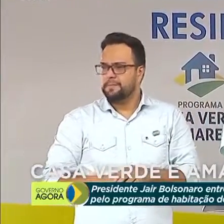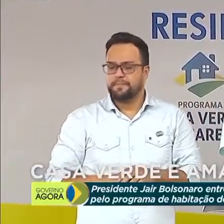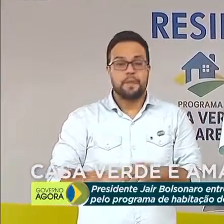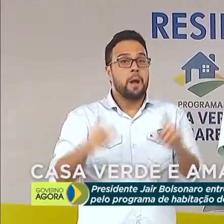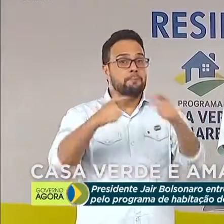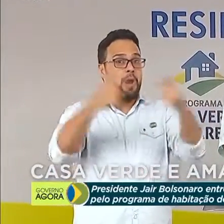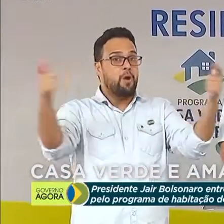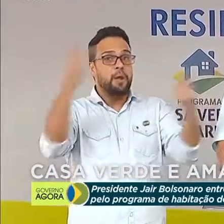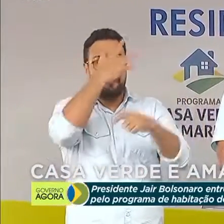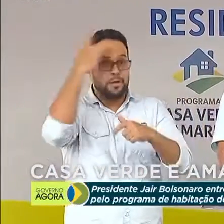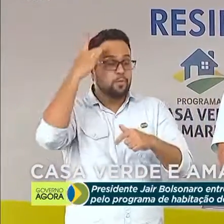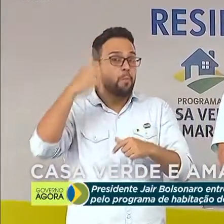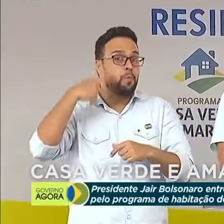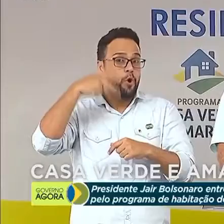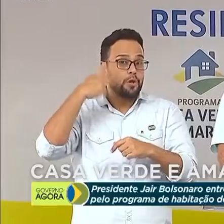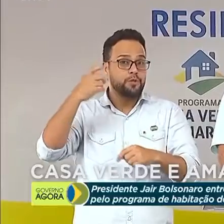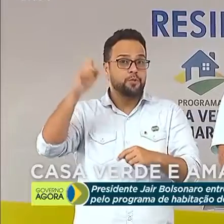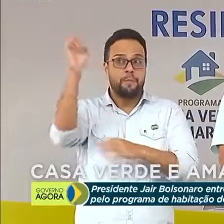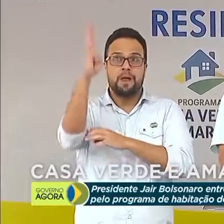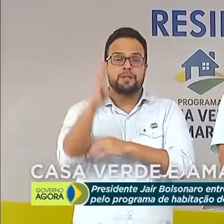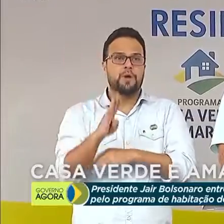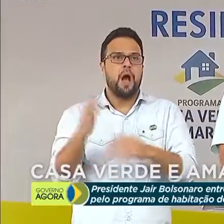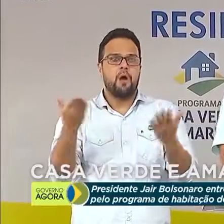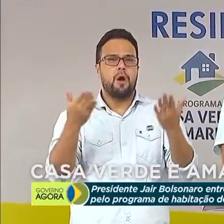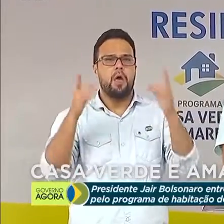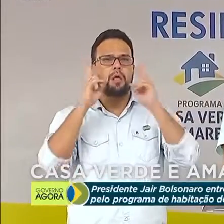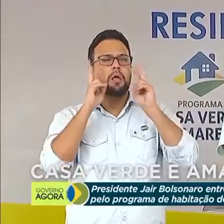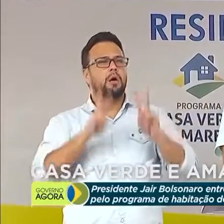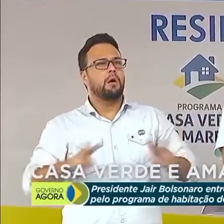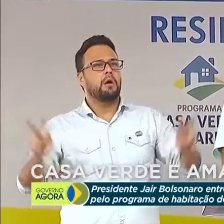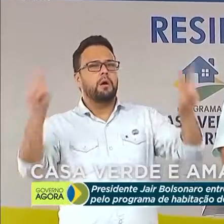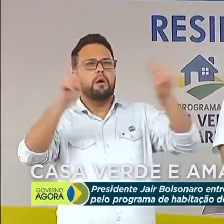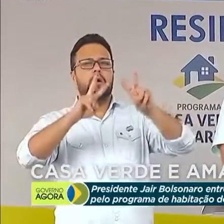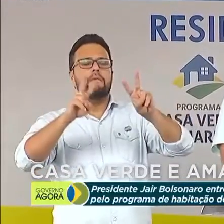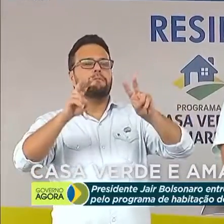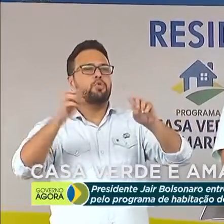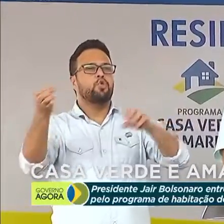A grande maioria dos políticos brasileiros tem uma nova visão hoje em dia.